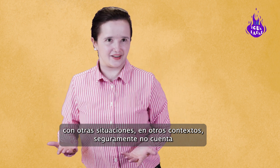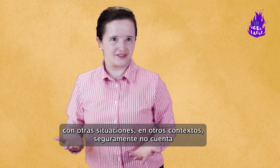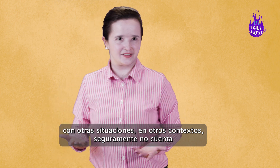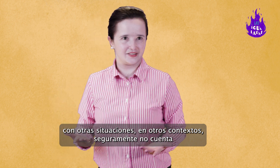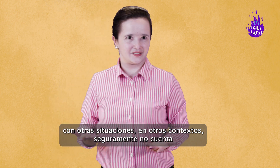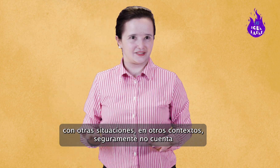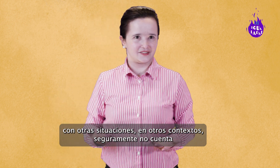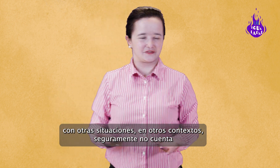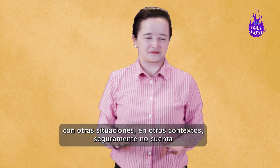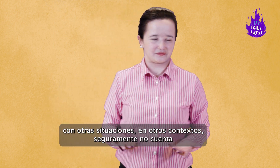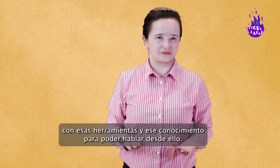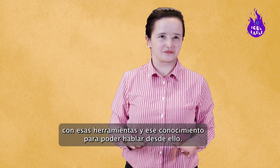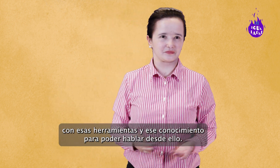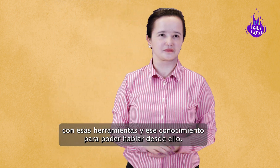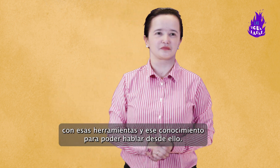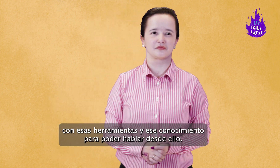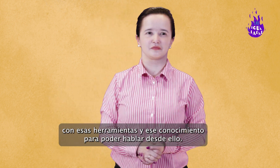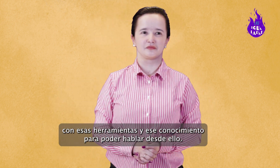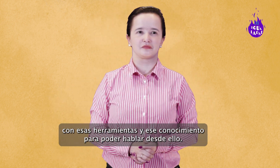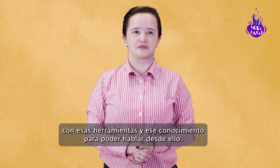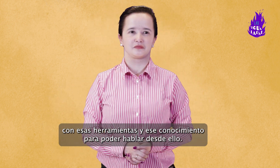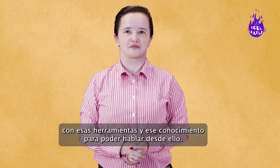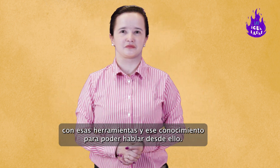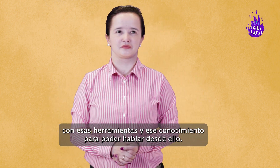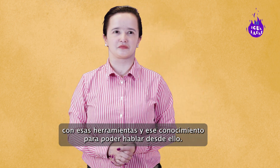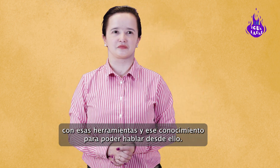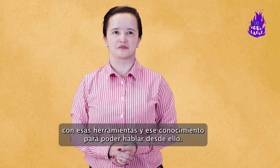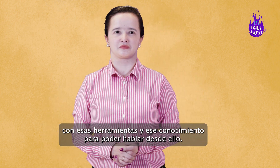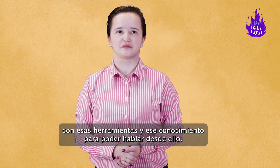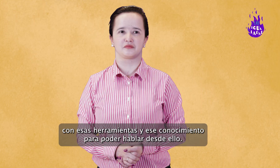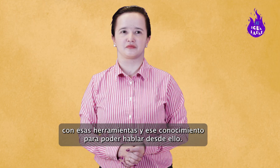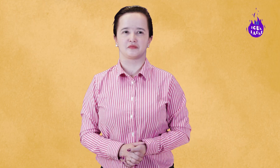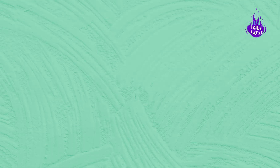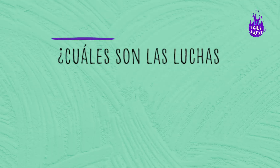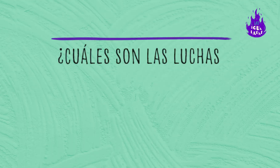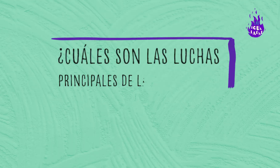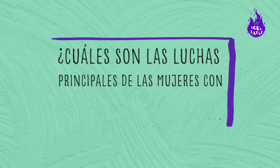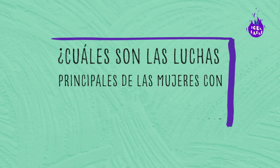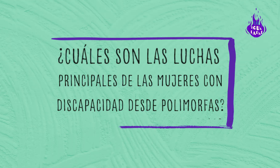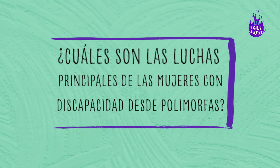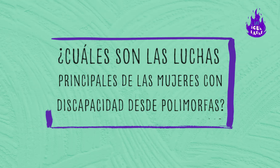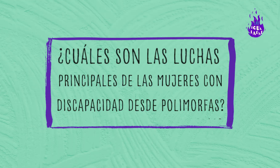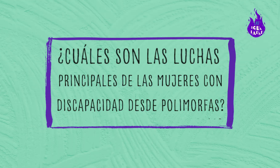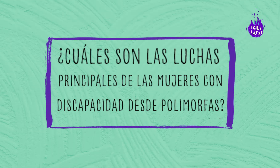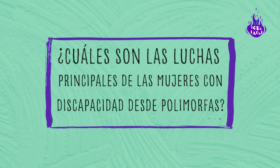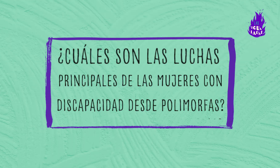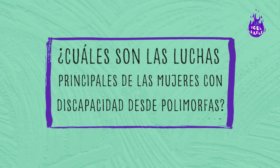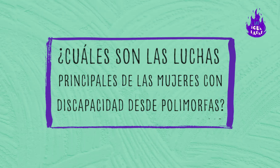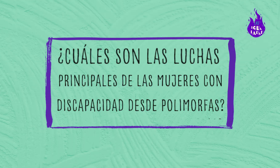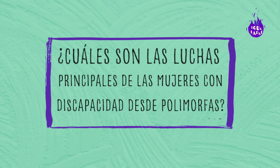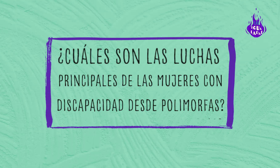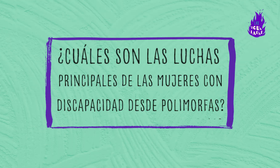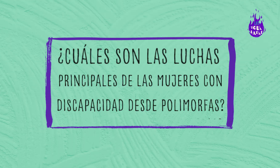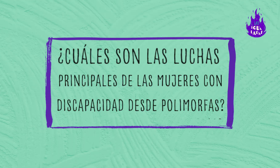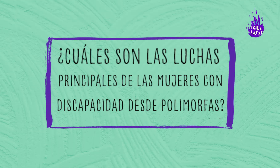contextos. Seguramente no cuenta con esas herramientas y ese conocimiento para poder hablar desde ello. ¿Cuáles son las luchas principales de las mujeres con